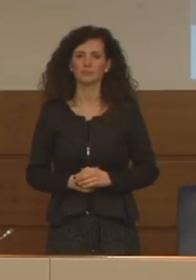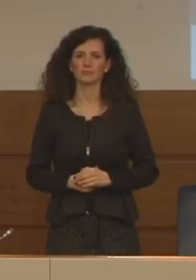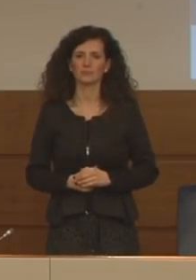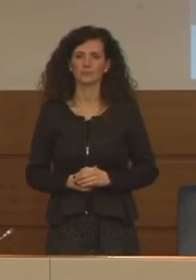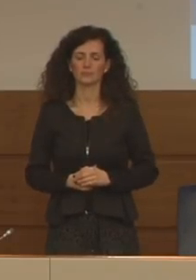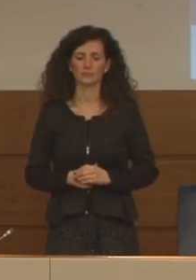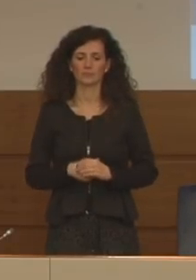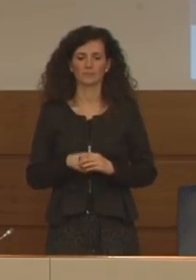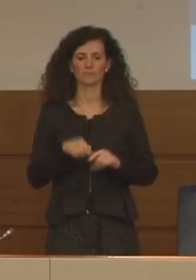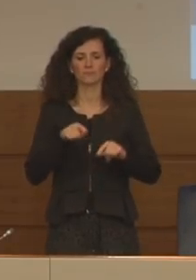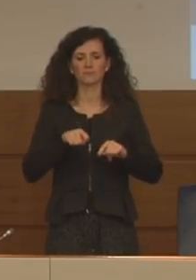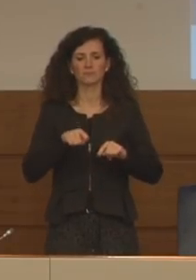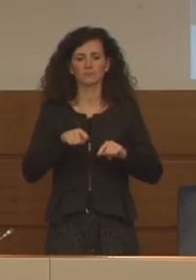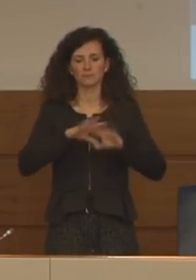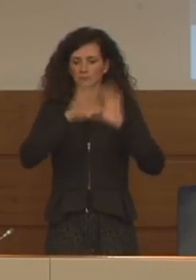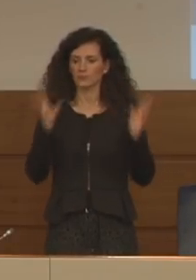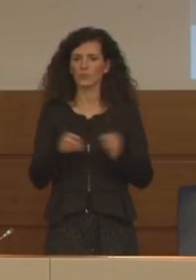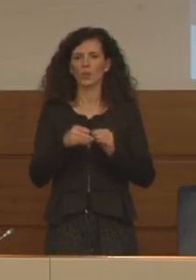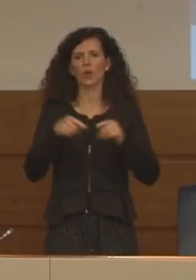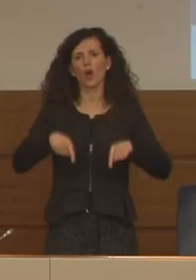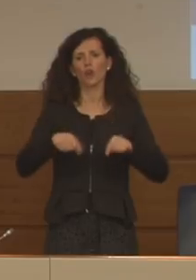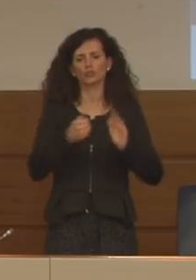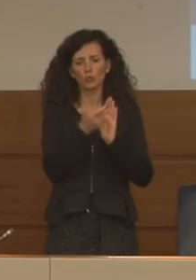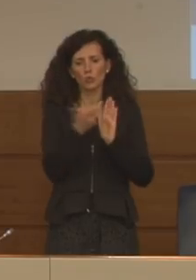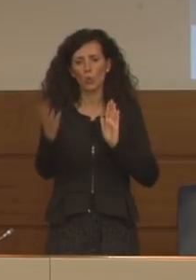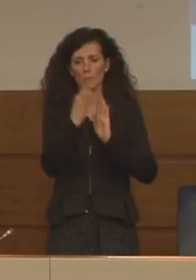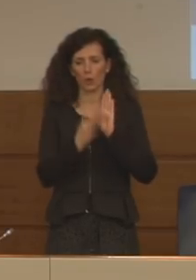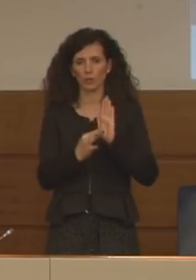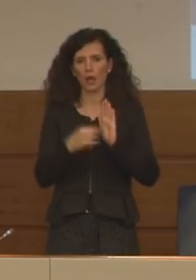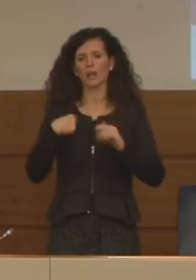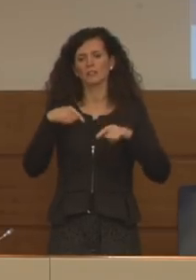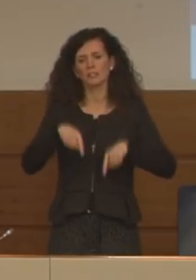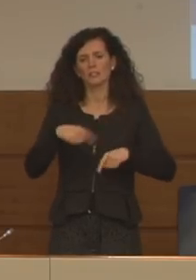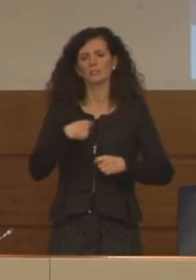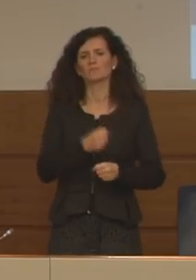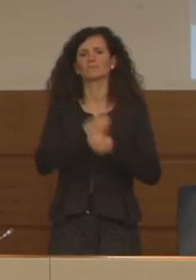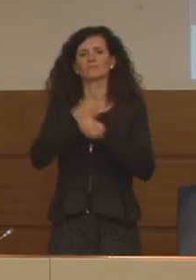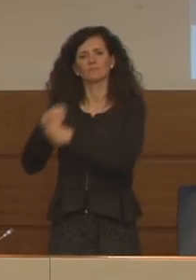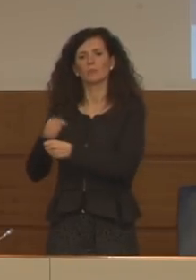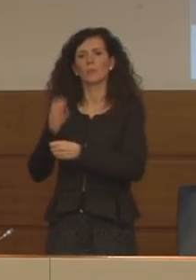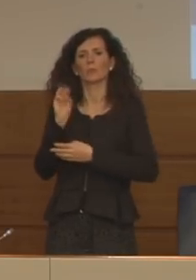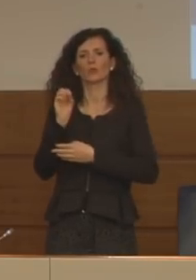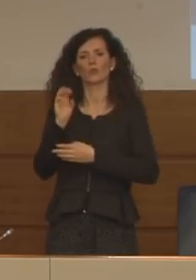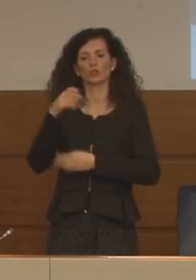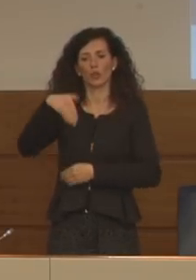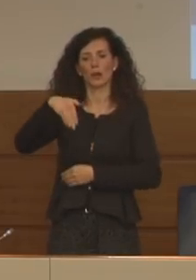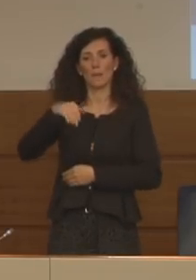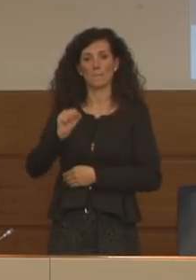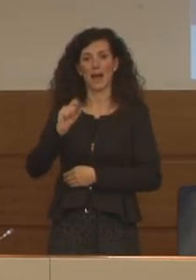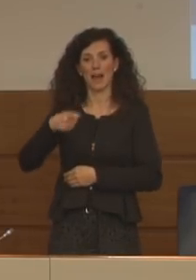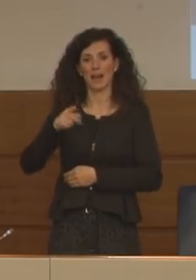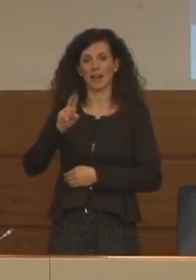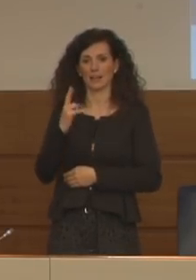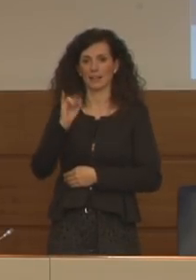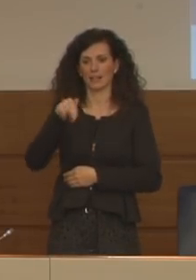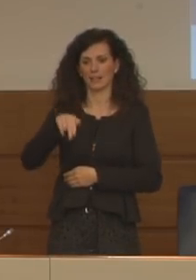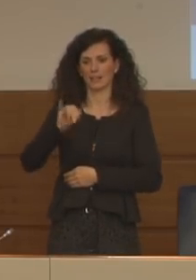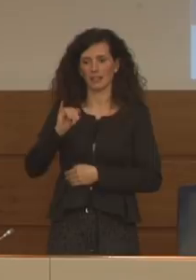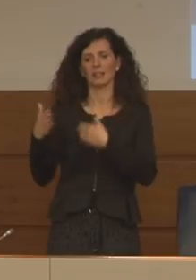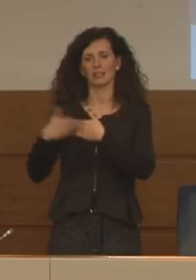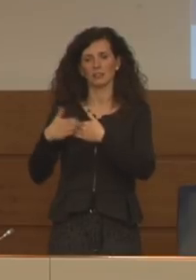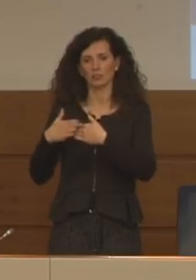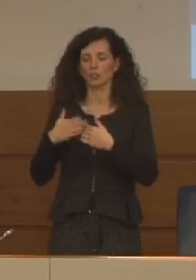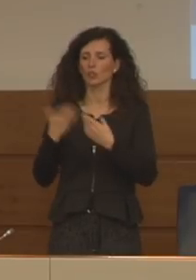queste sono i dati odierni io a questo punto passerella parola al professore magrini che qui accanto a me